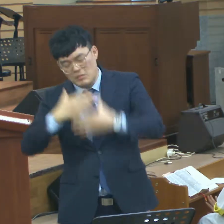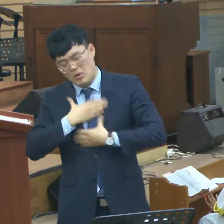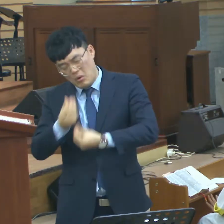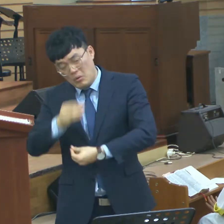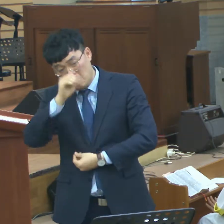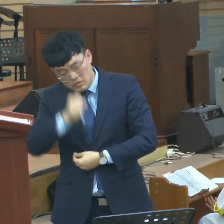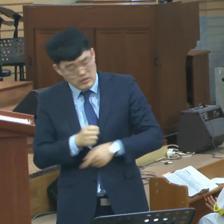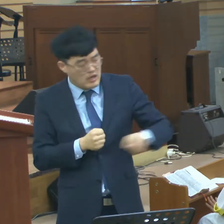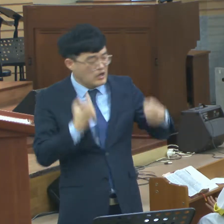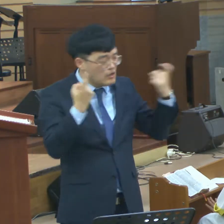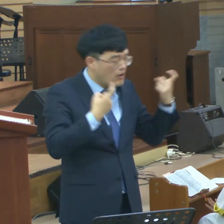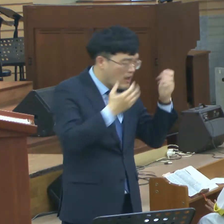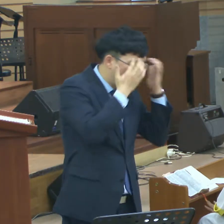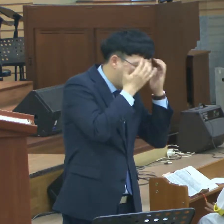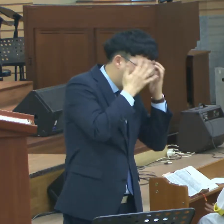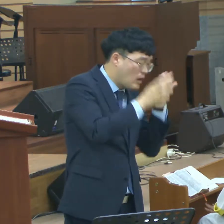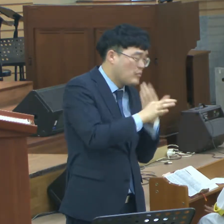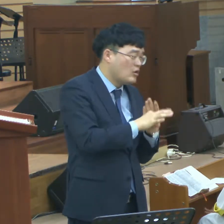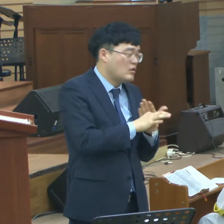출발하지 말걸. 이 생각을 해요.